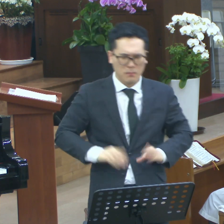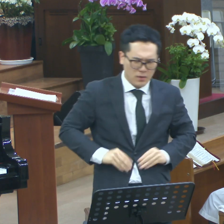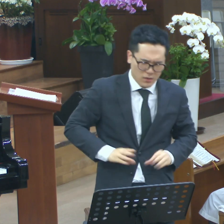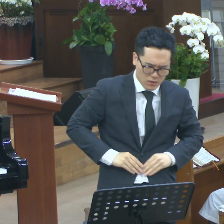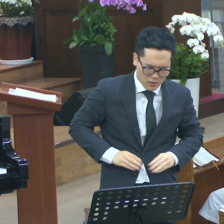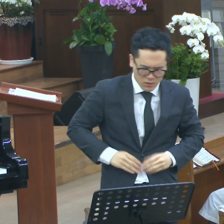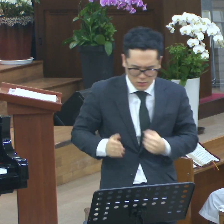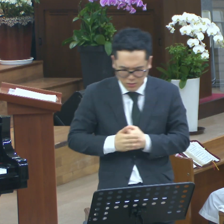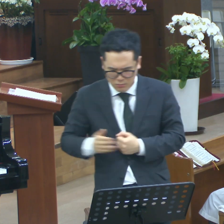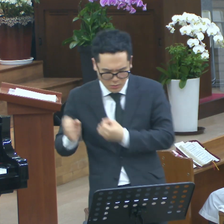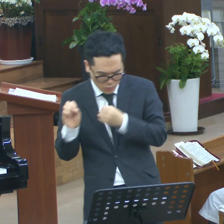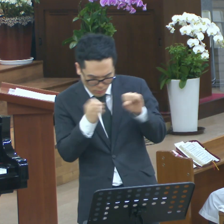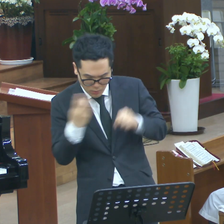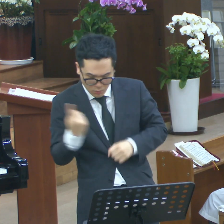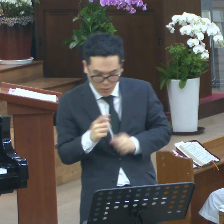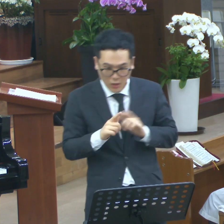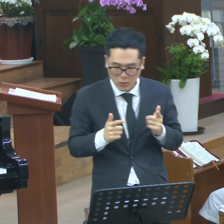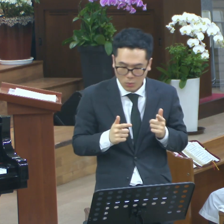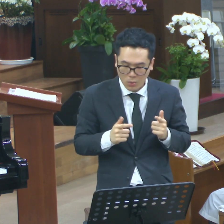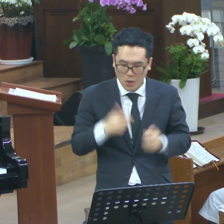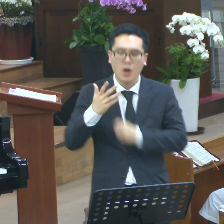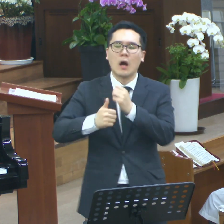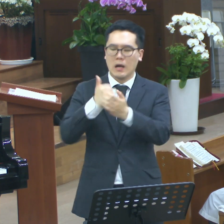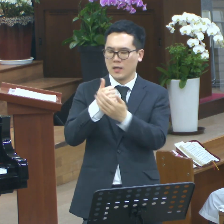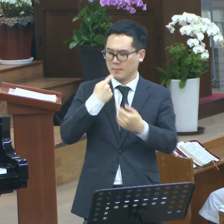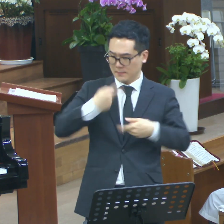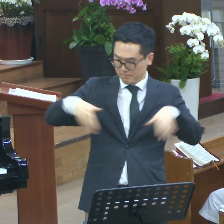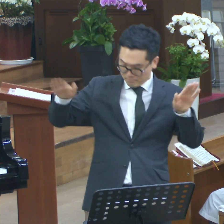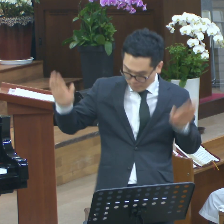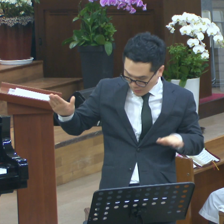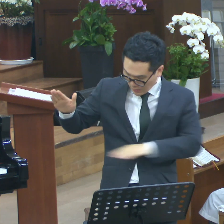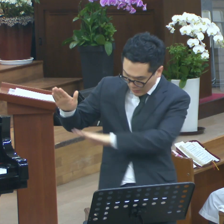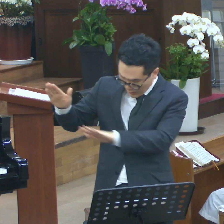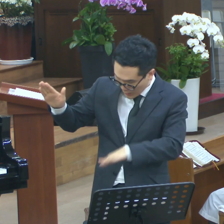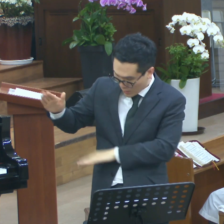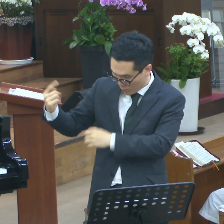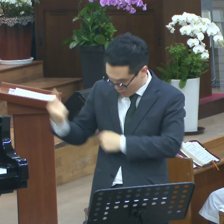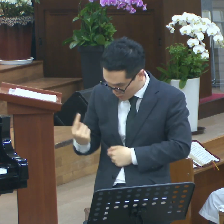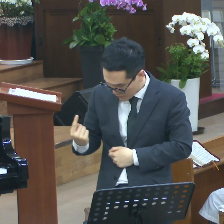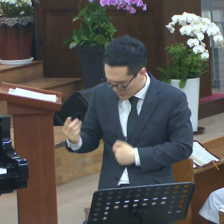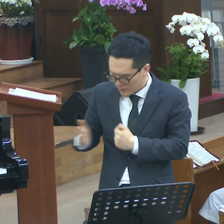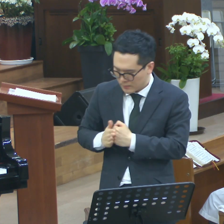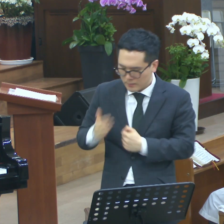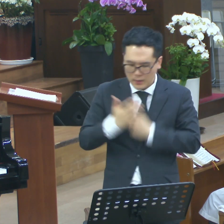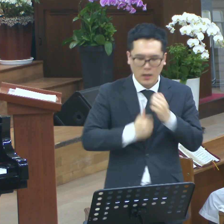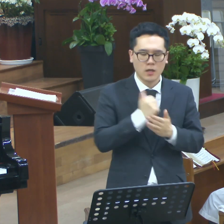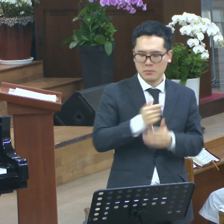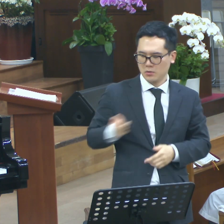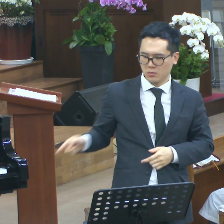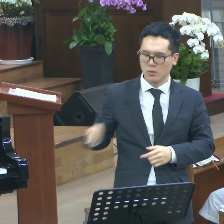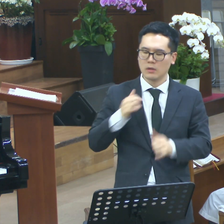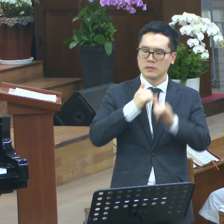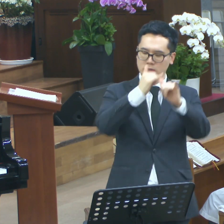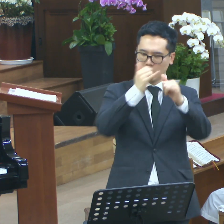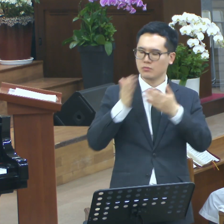그늘 아래 왔으니까 하나님이 당신에게 온전한 상 주시기를 원한다. 그 말을 듣고